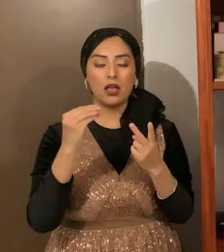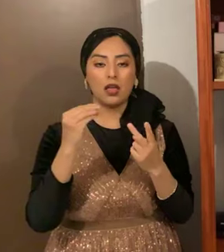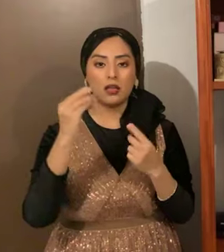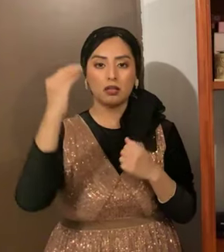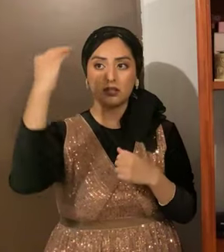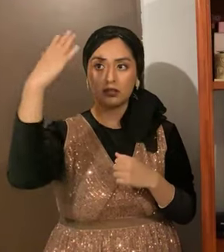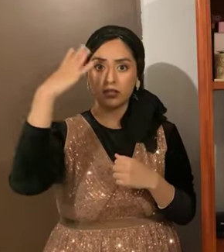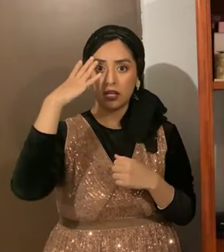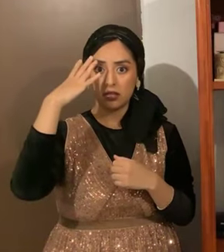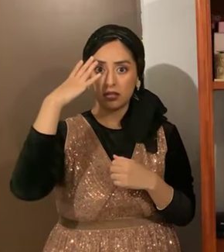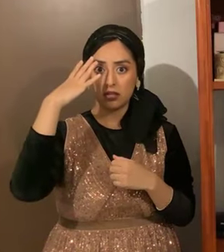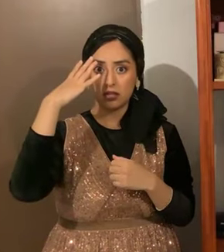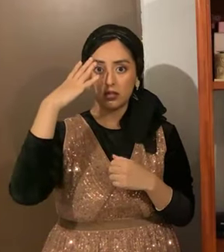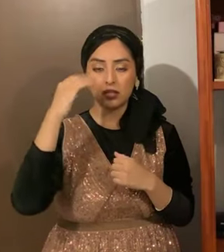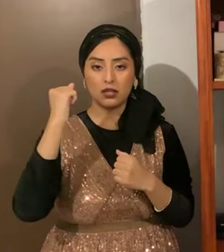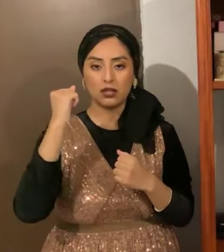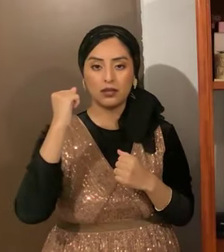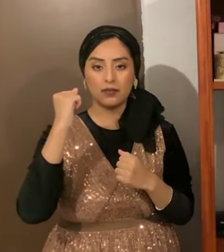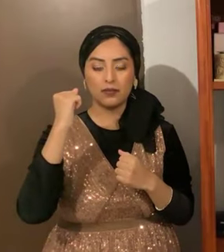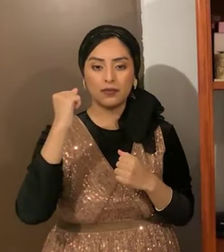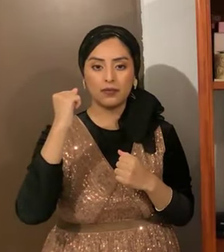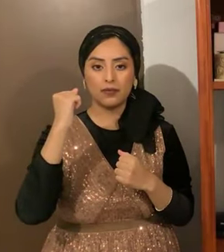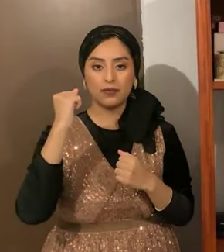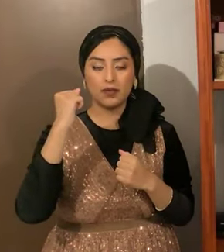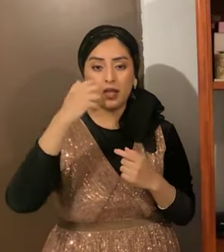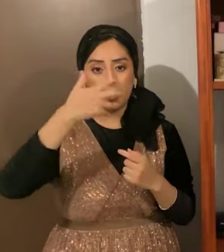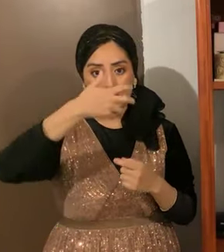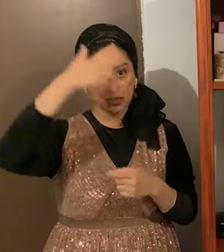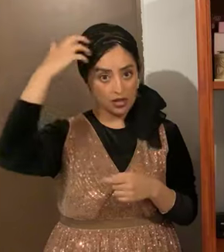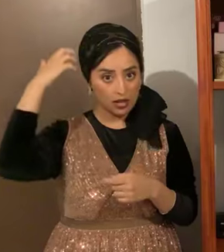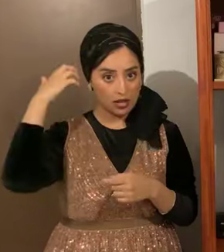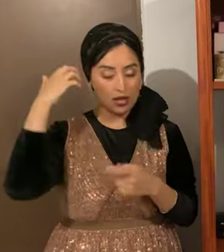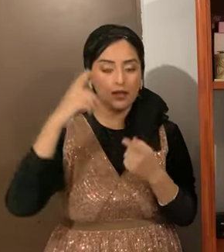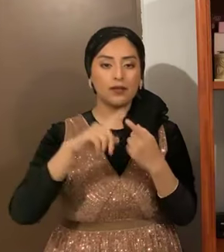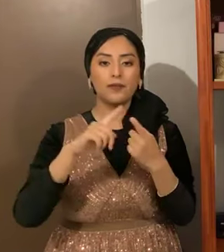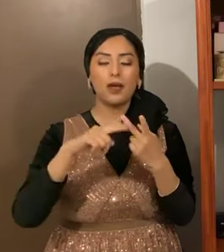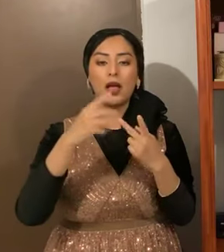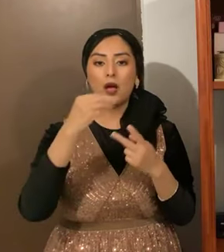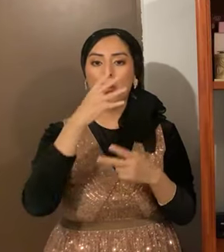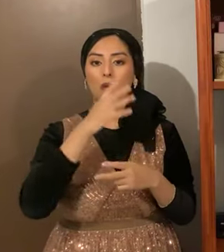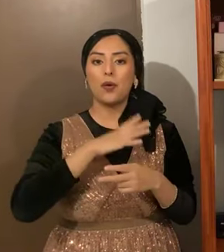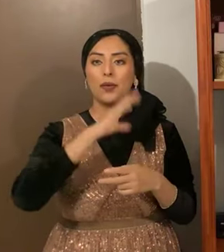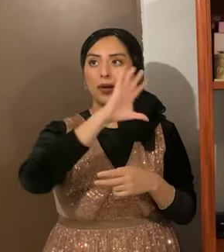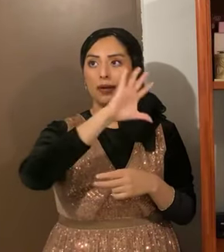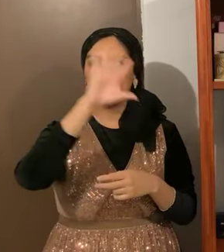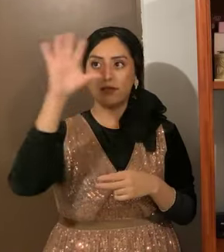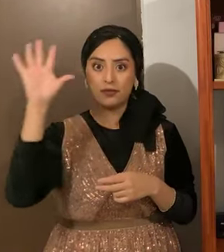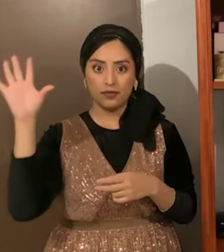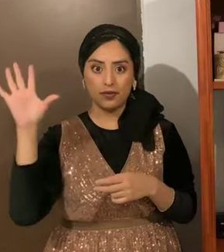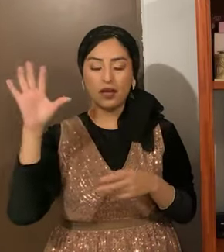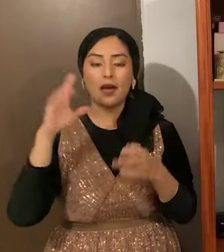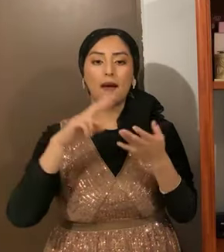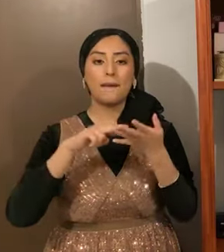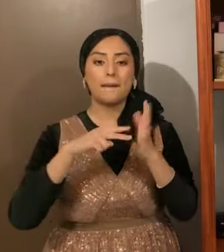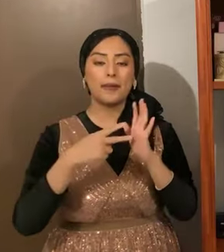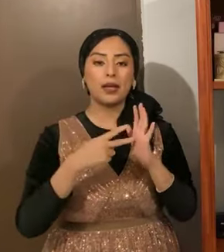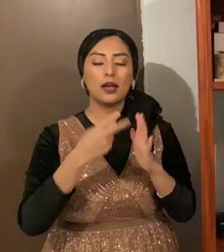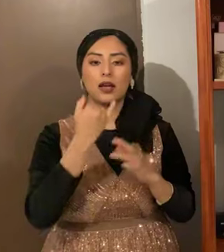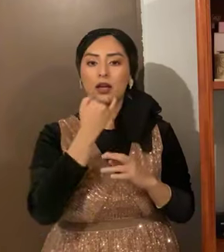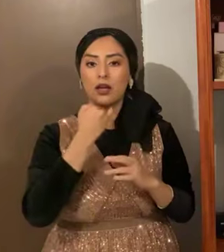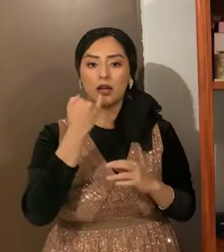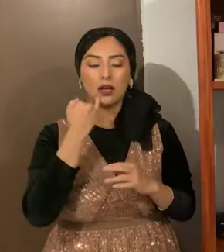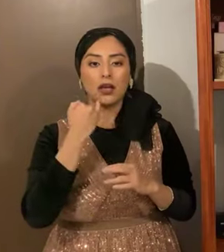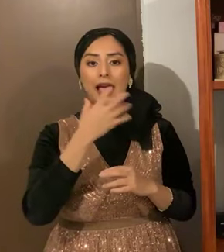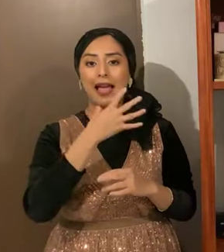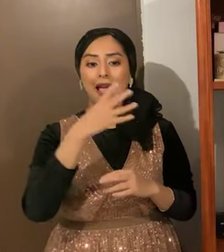Sol, perdóname, el león y Betula, es decir, Israel